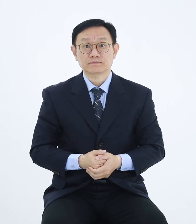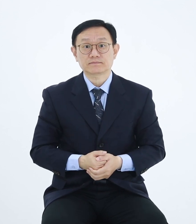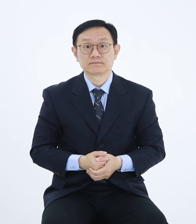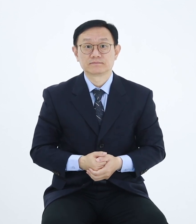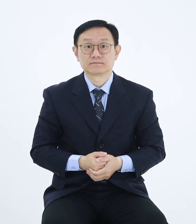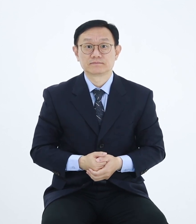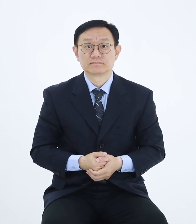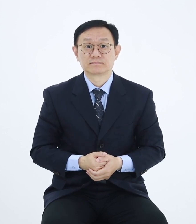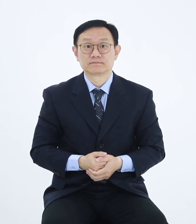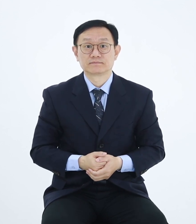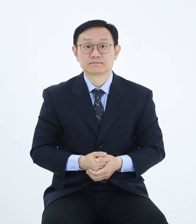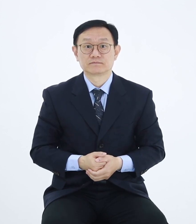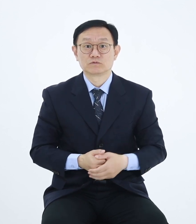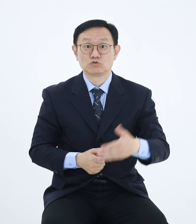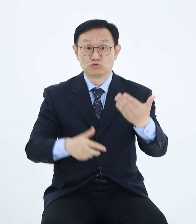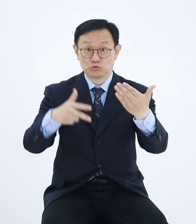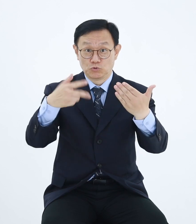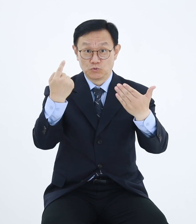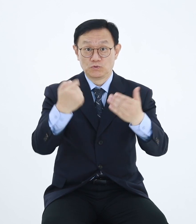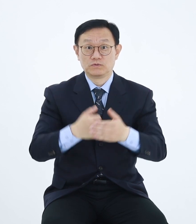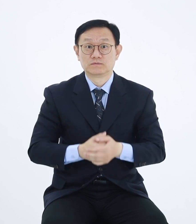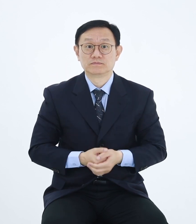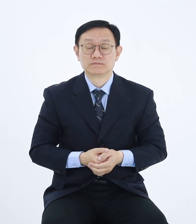관련 조항 제 9조 제30조